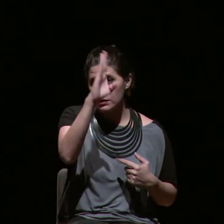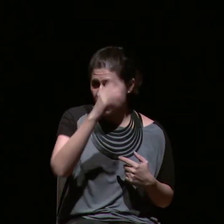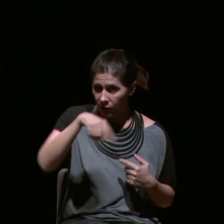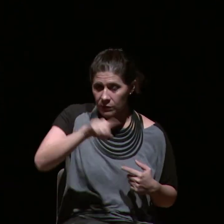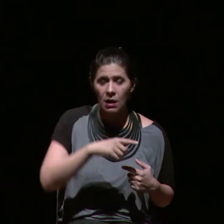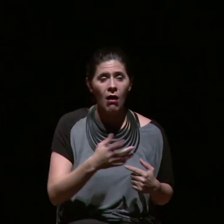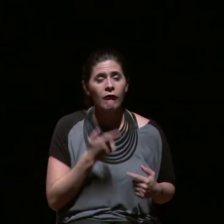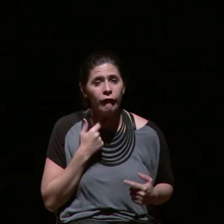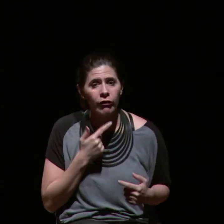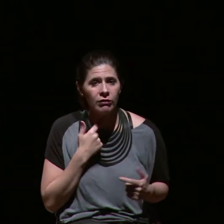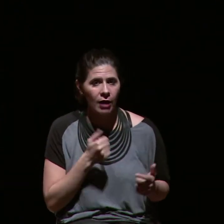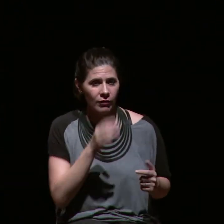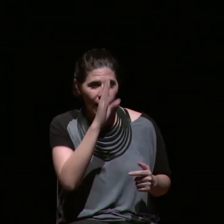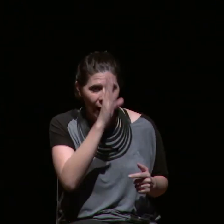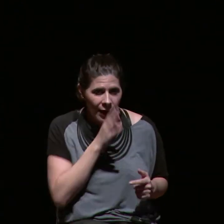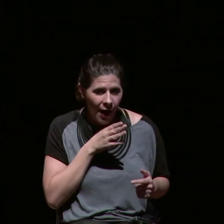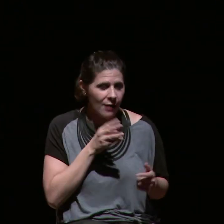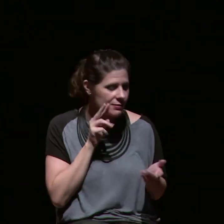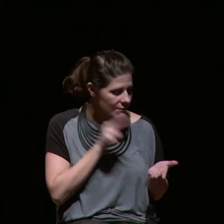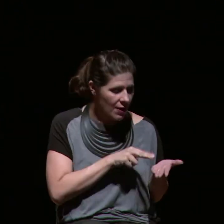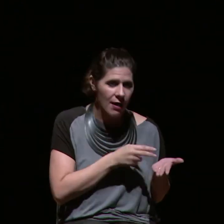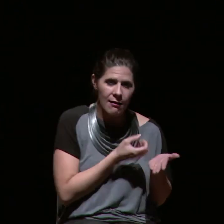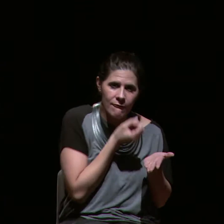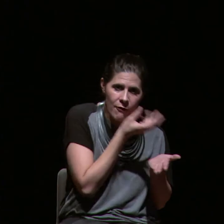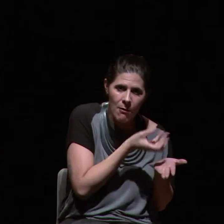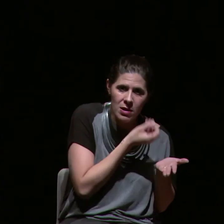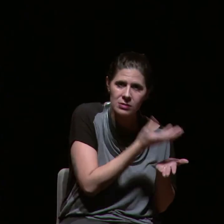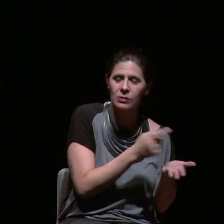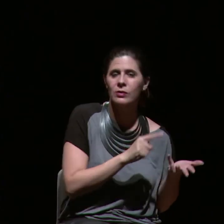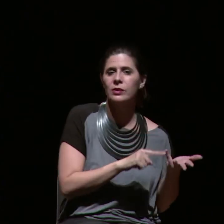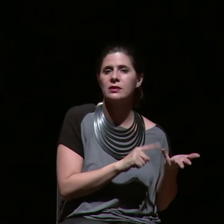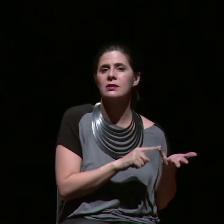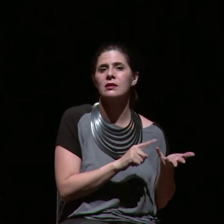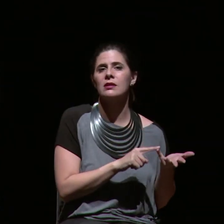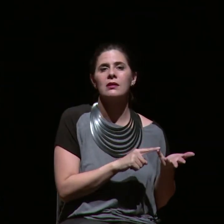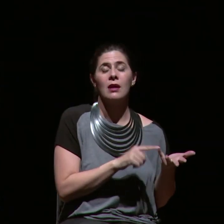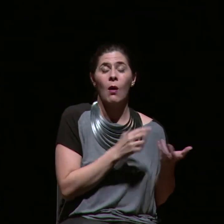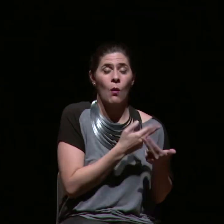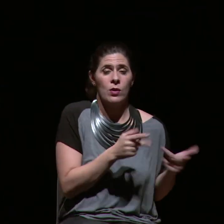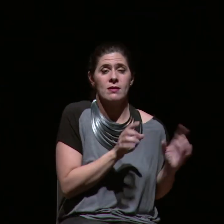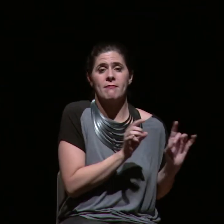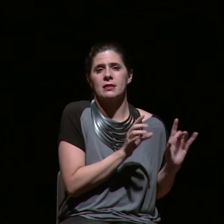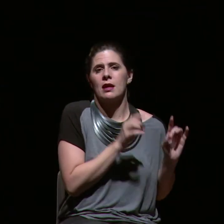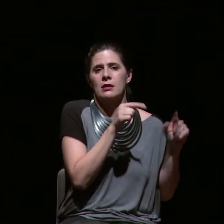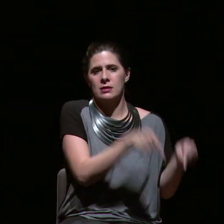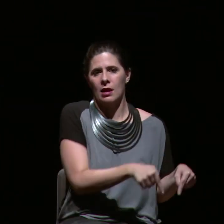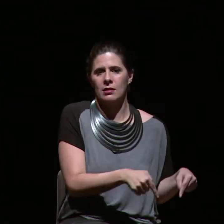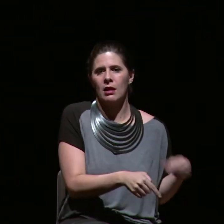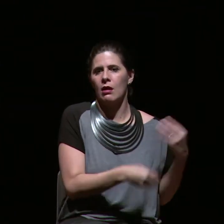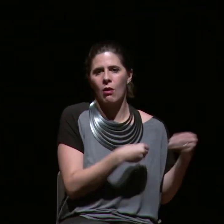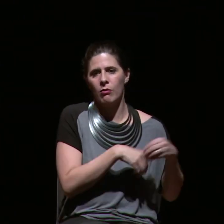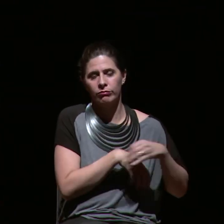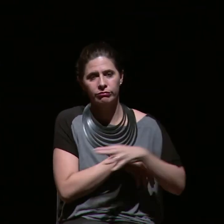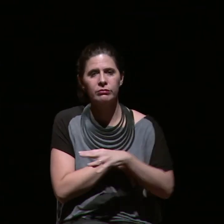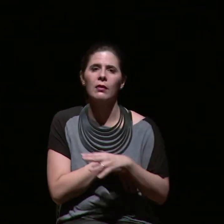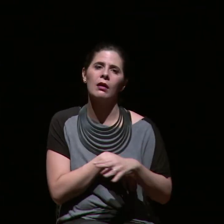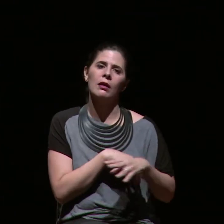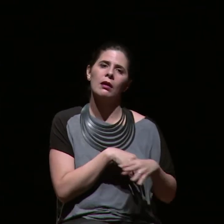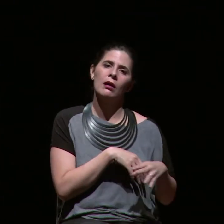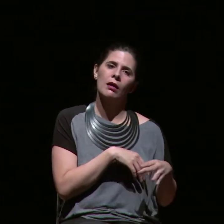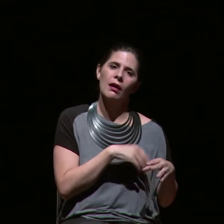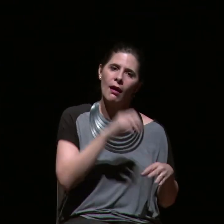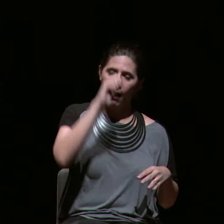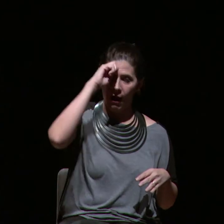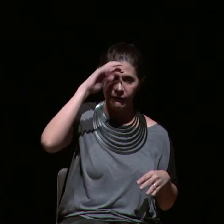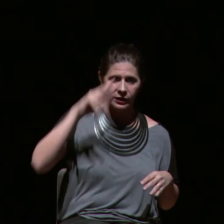gratuita informações e reflexões especializadas sobre as contribuições africanas e afro-brasileiras na constituição de nosso país em